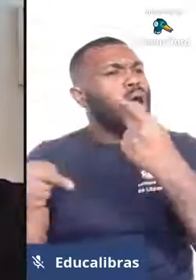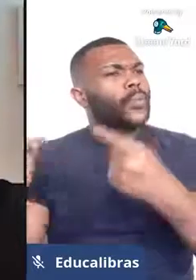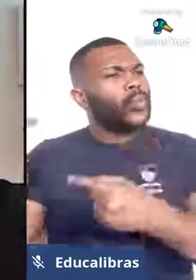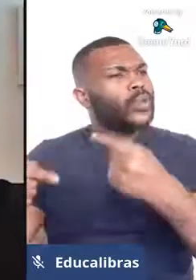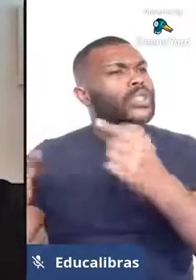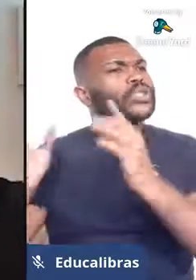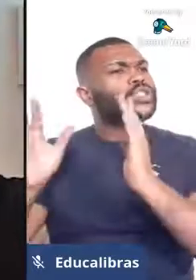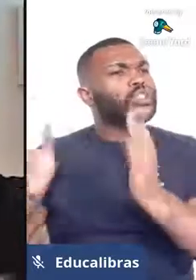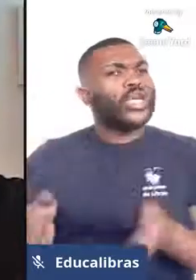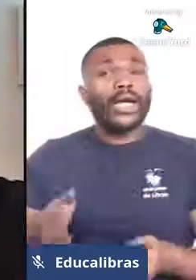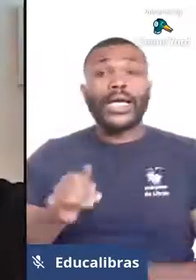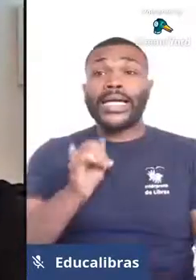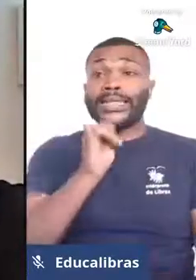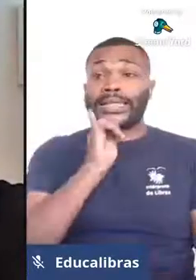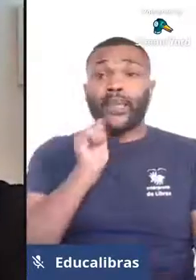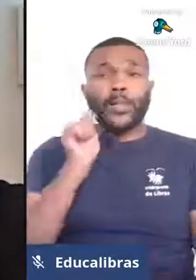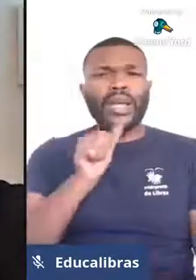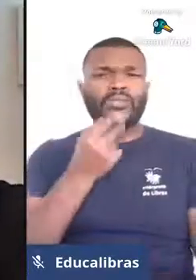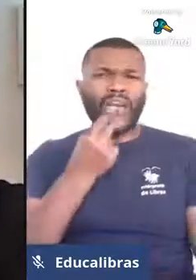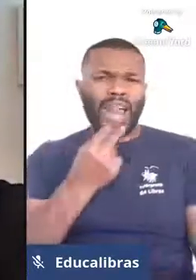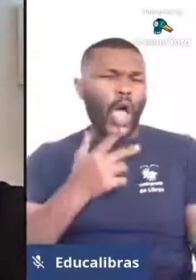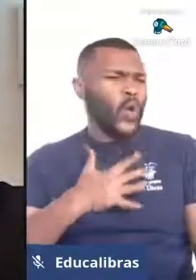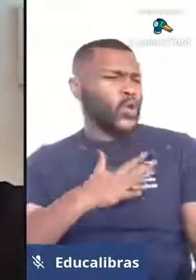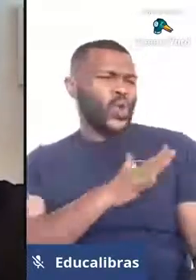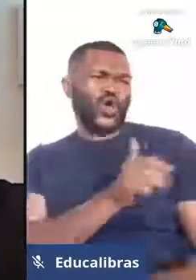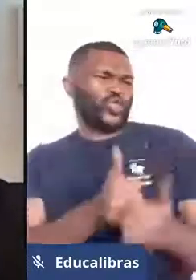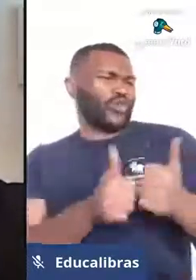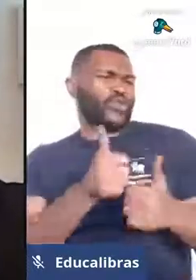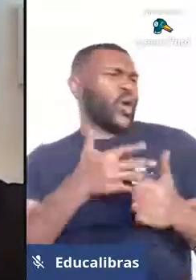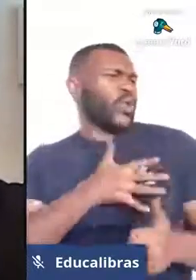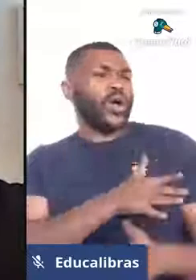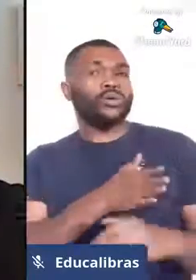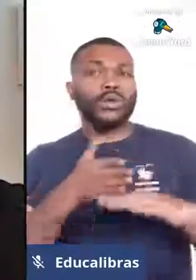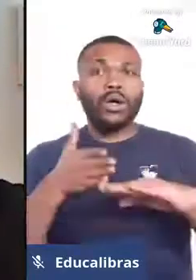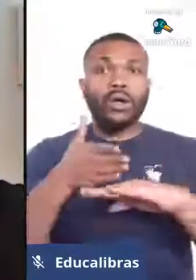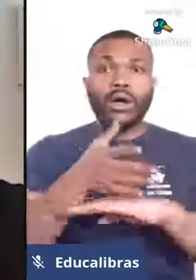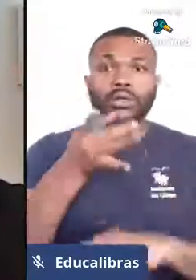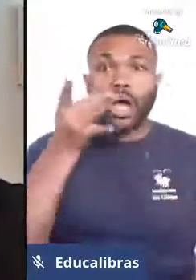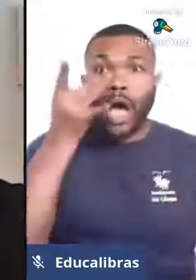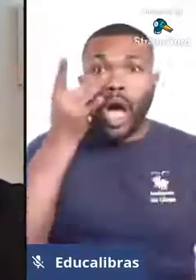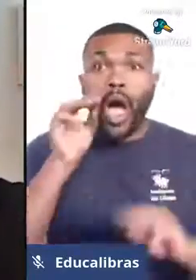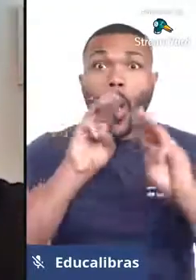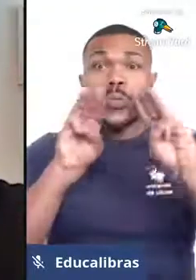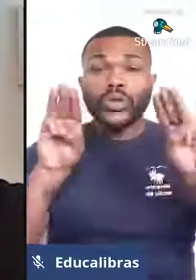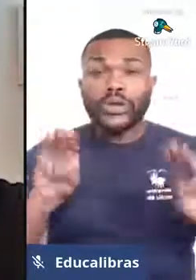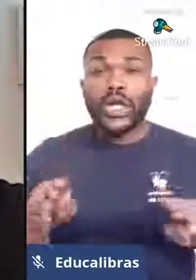gosto de futebol, aí entra no Museu do Futebol e descobre que as mulheres foram proibidas de jogar futebol